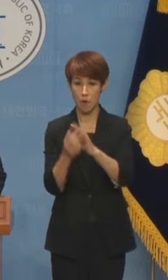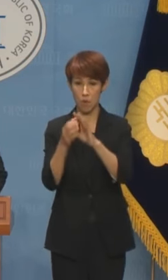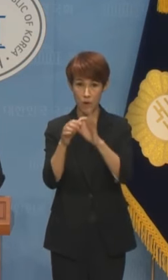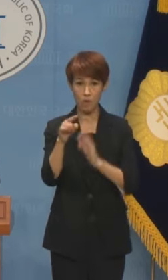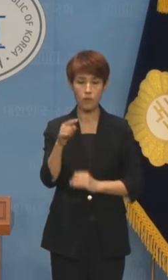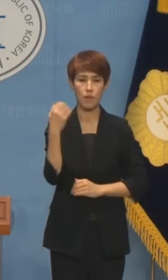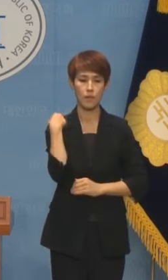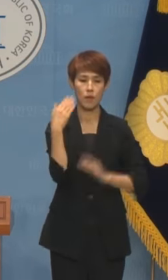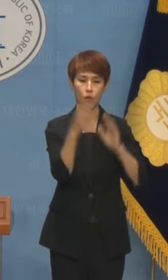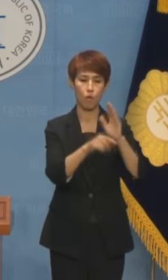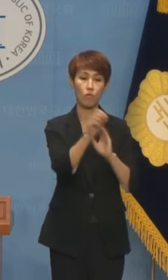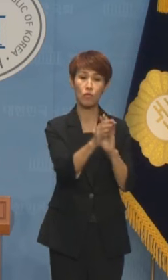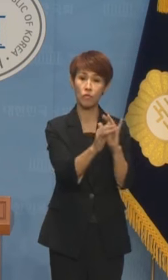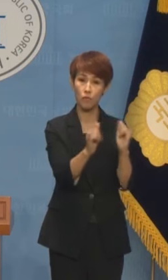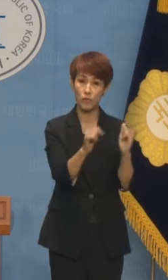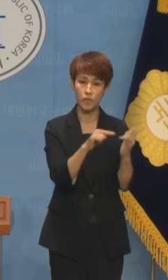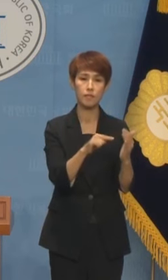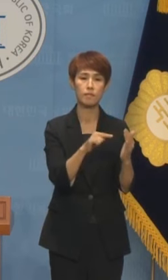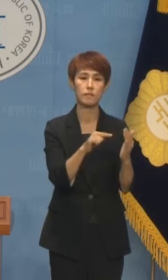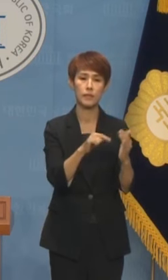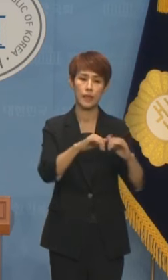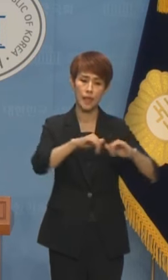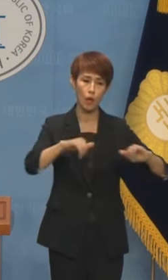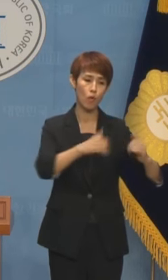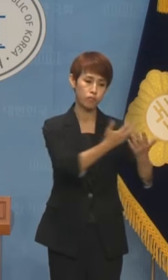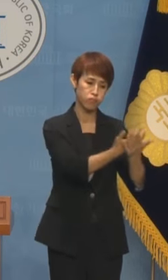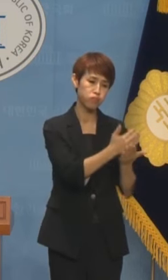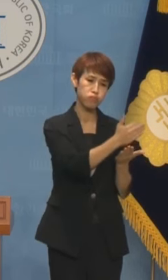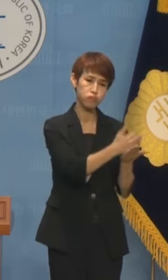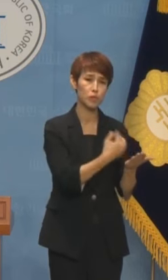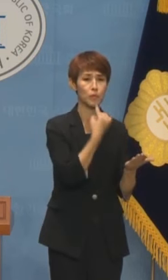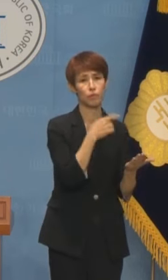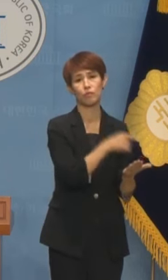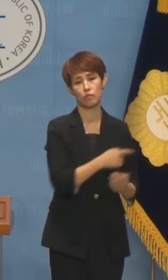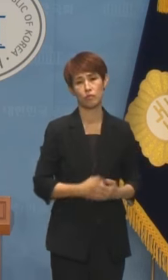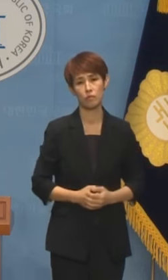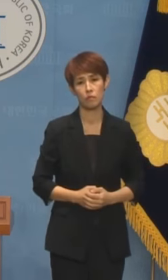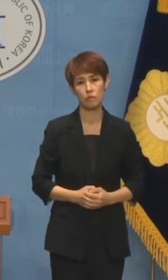담당 공무원이 개별적으로 보관한 문서에 불과합니다.